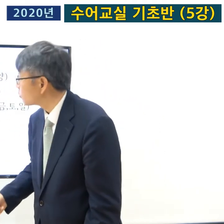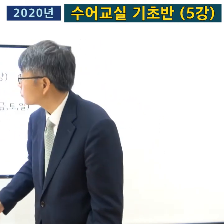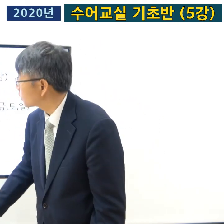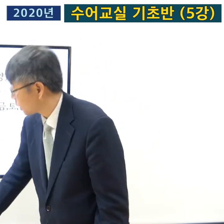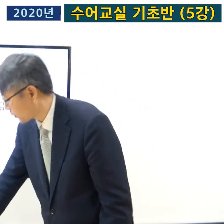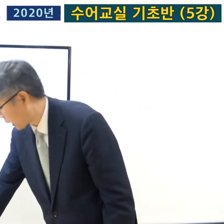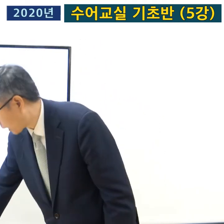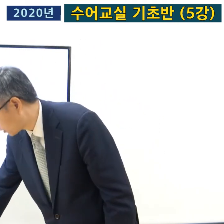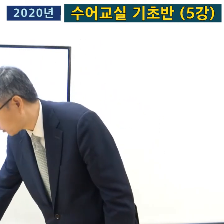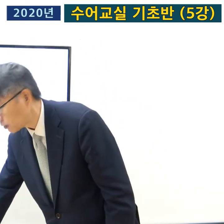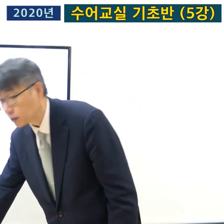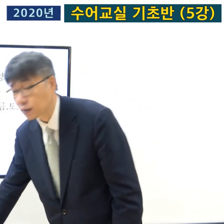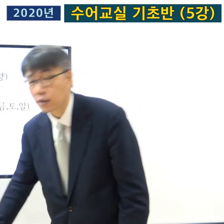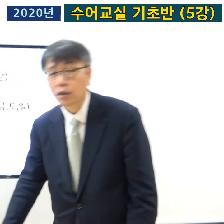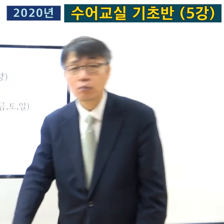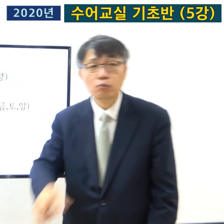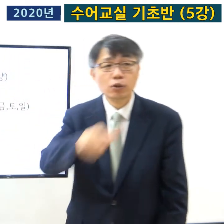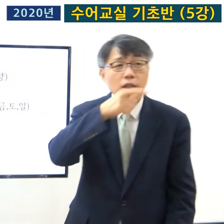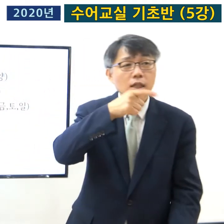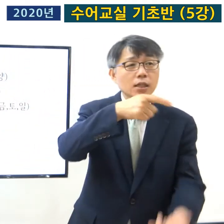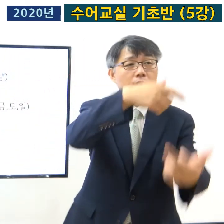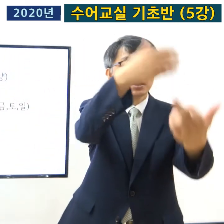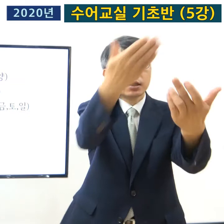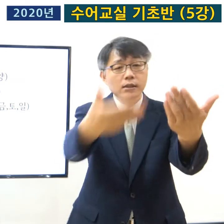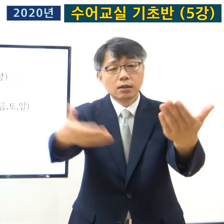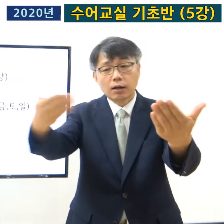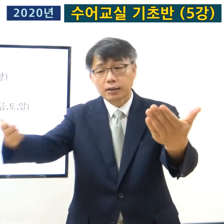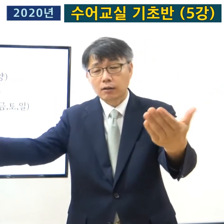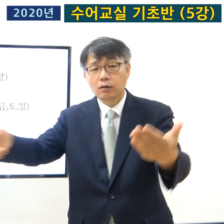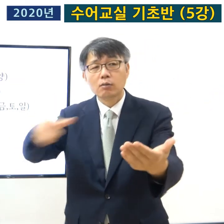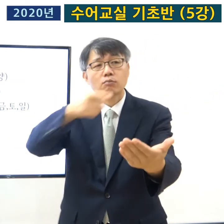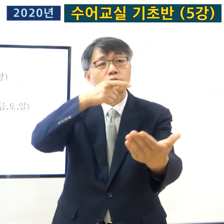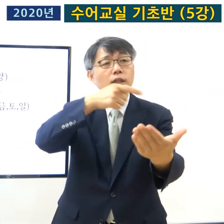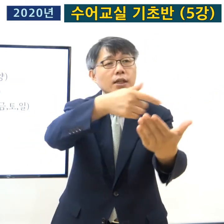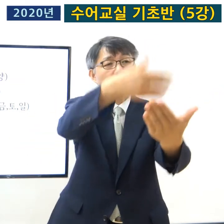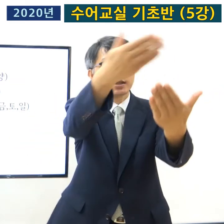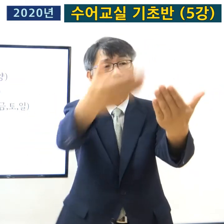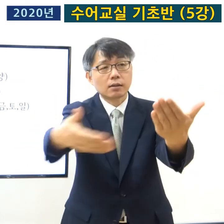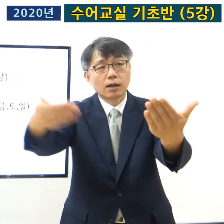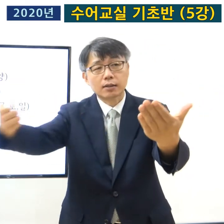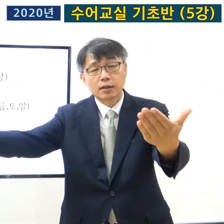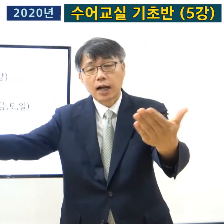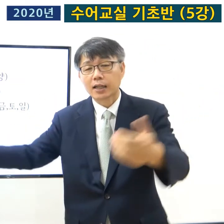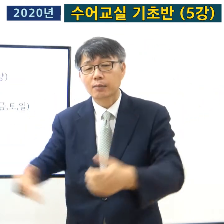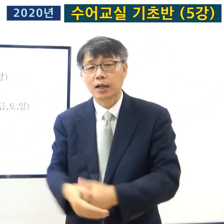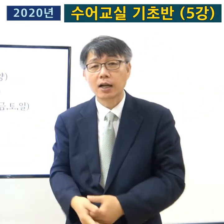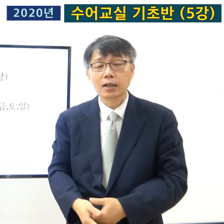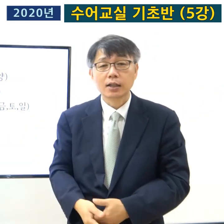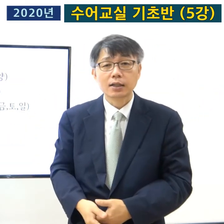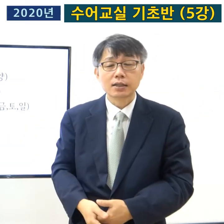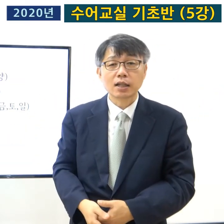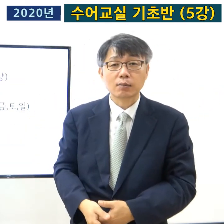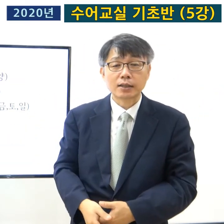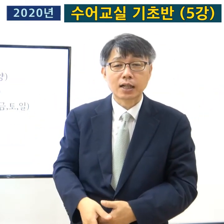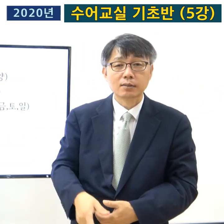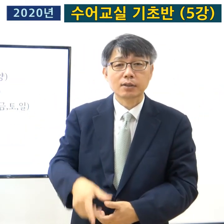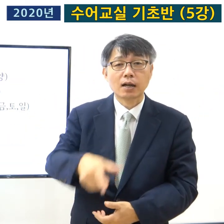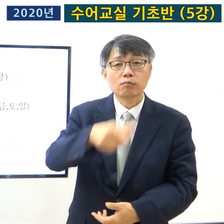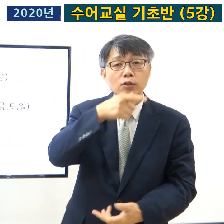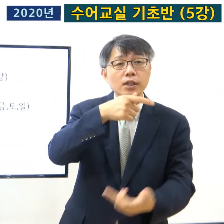그 다음에 강은 물이 흘러가는 거 강입니다. 시내도 마찬가지입니다.